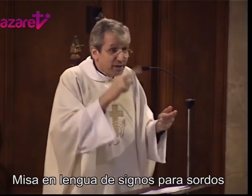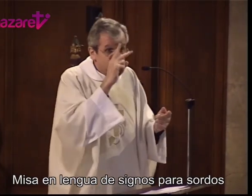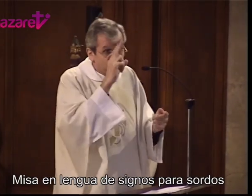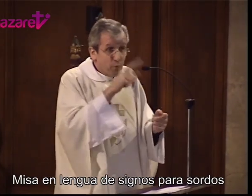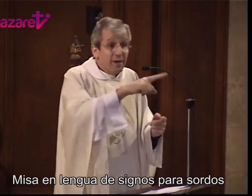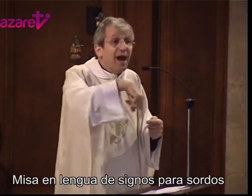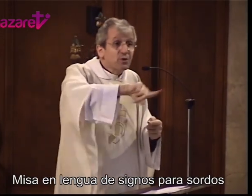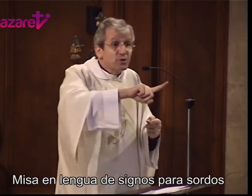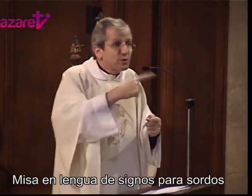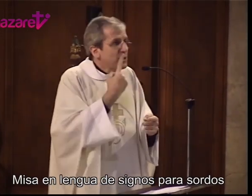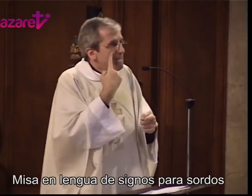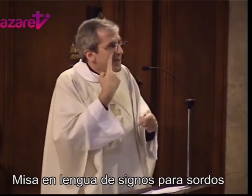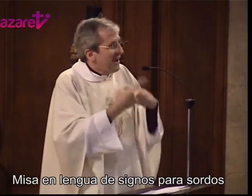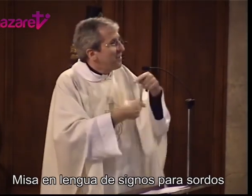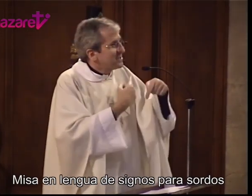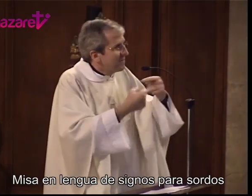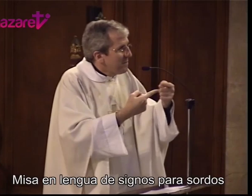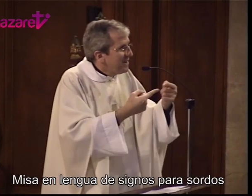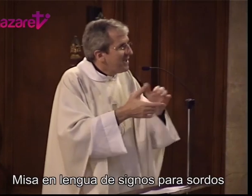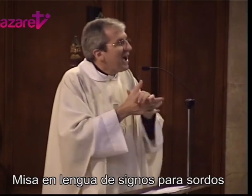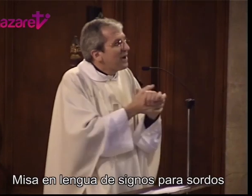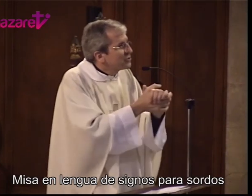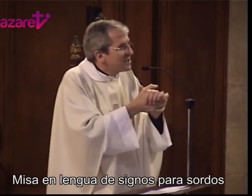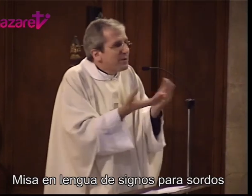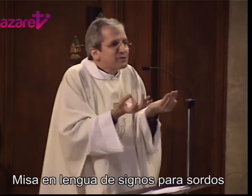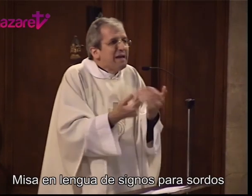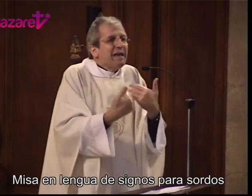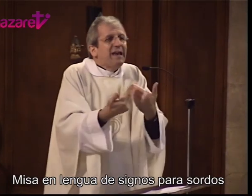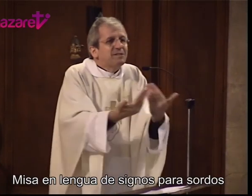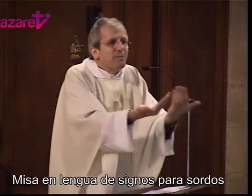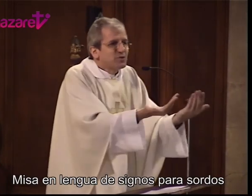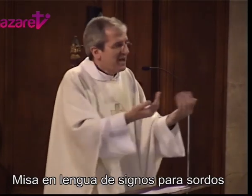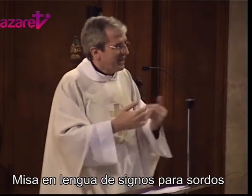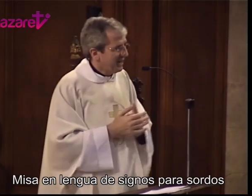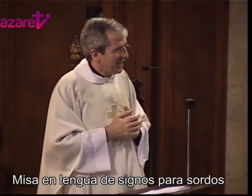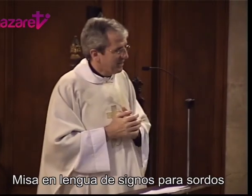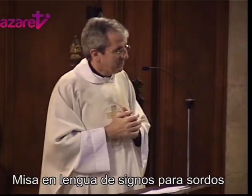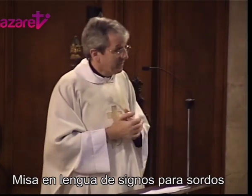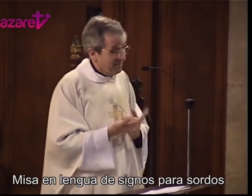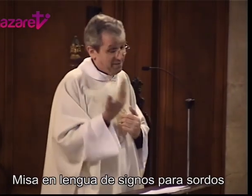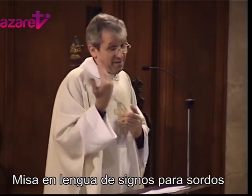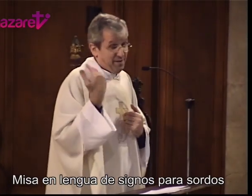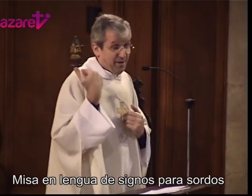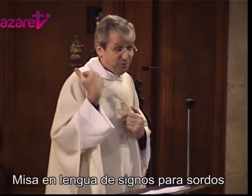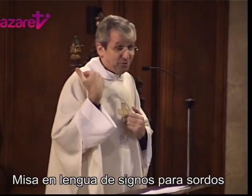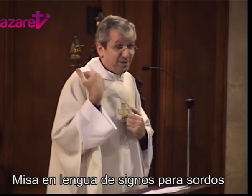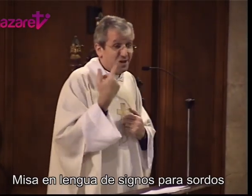nos preocupe a nosotros ver a nuestra familia, a nuestros amigos, qué les vamos a regalar. El otro día